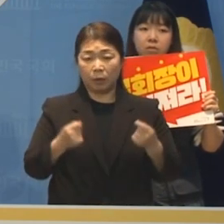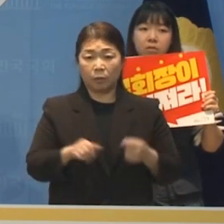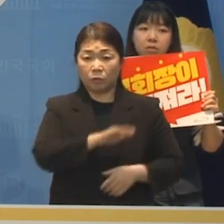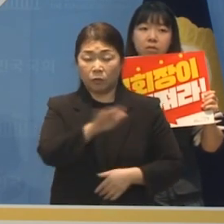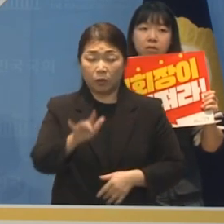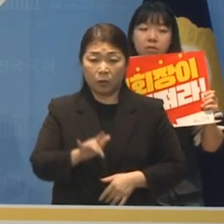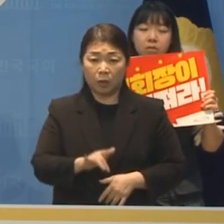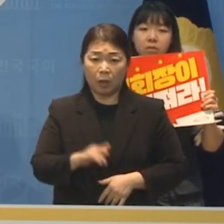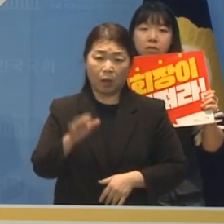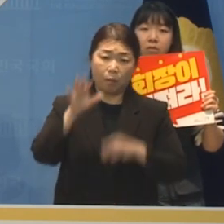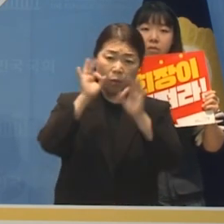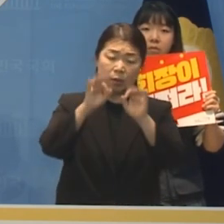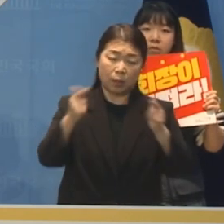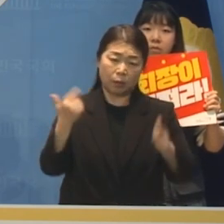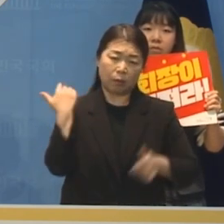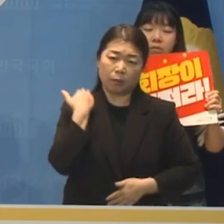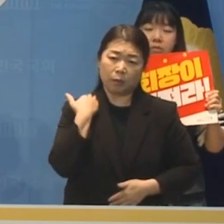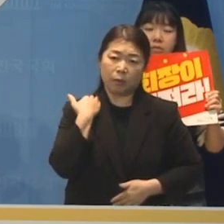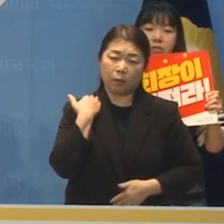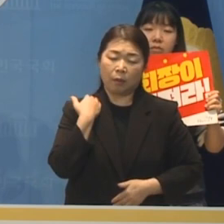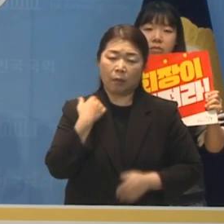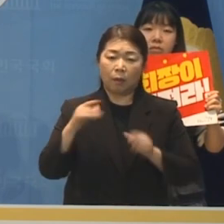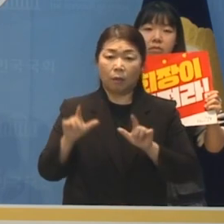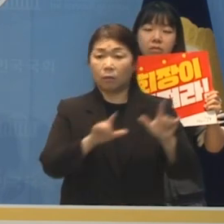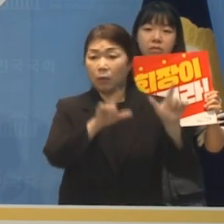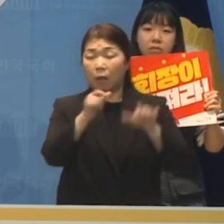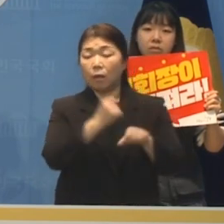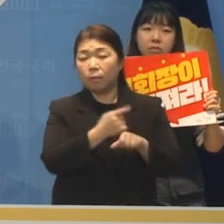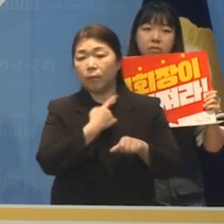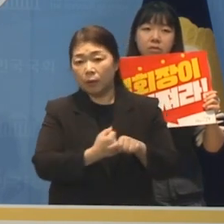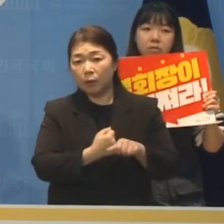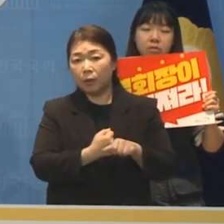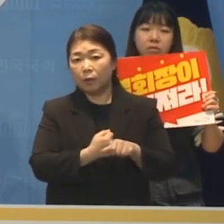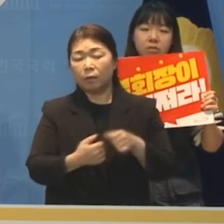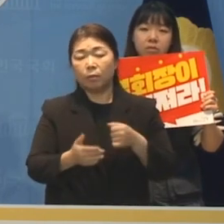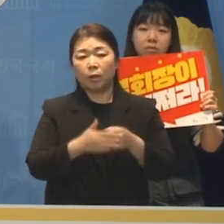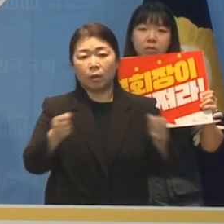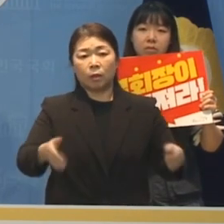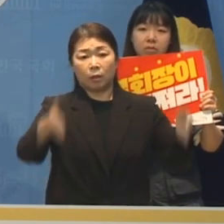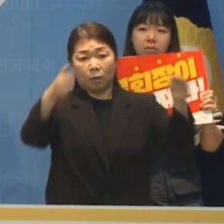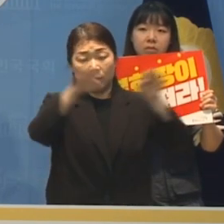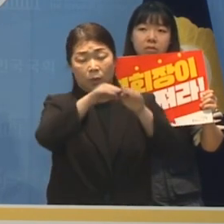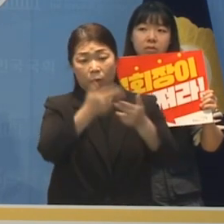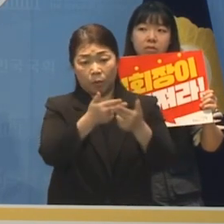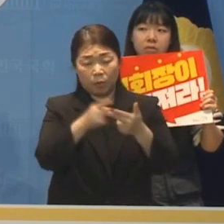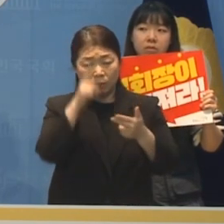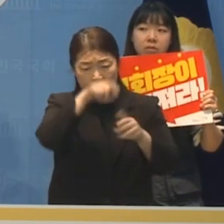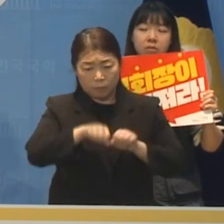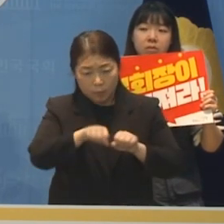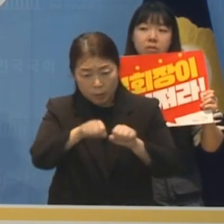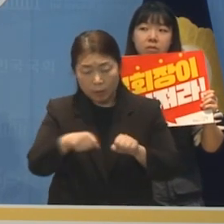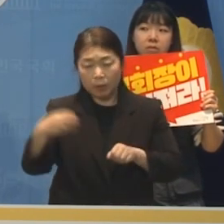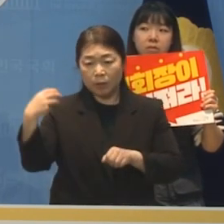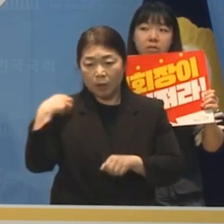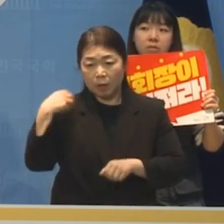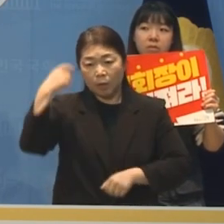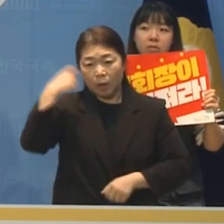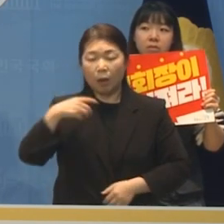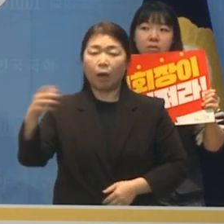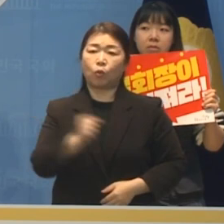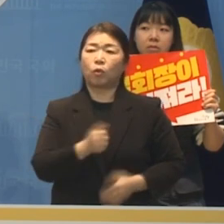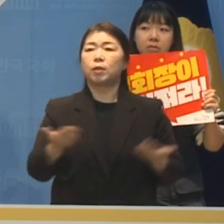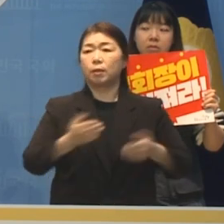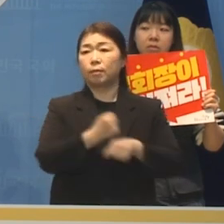유령처럼 살았습니다. 그래도 협회의 위생과 청결을 책임진다는 사명감을 갖고